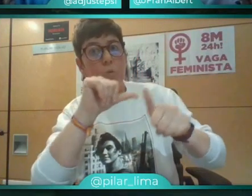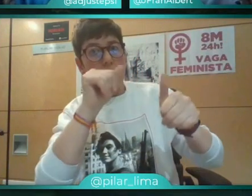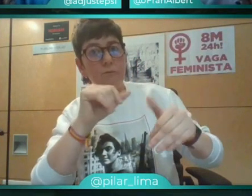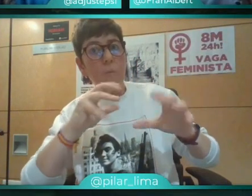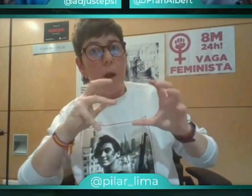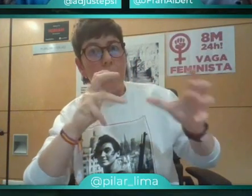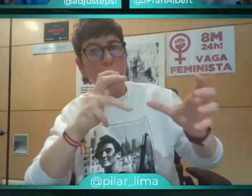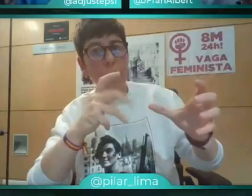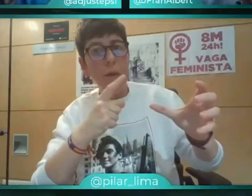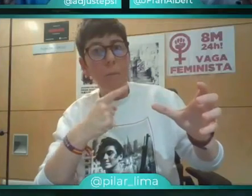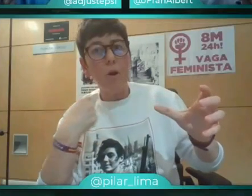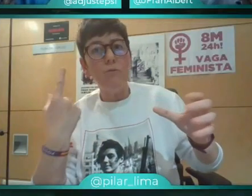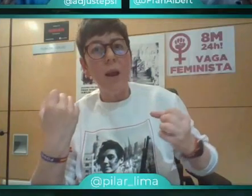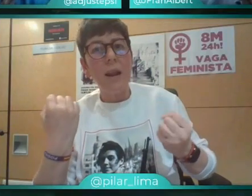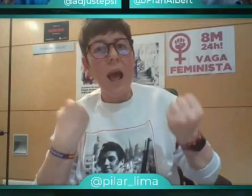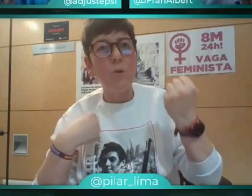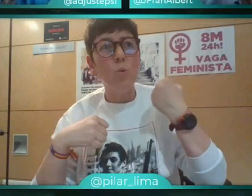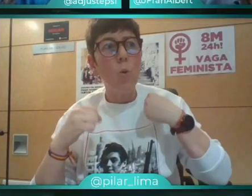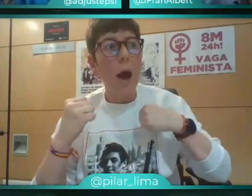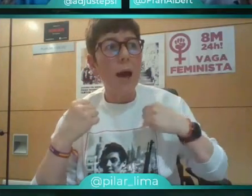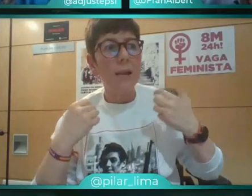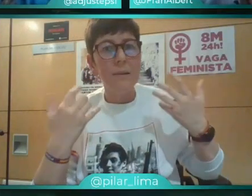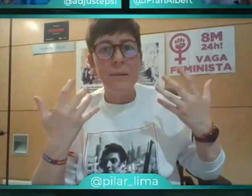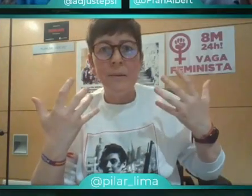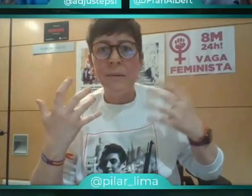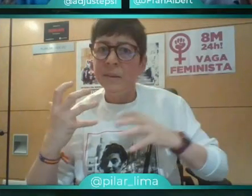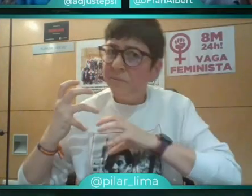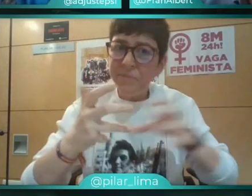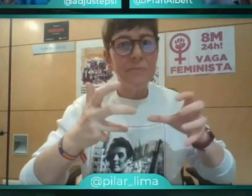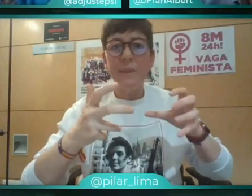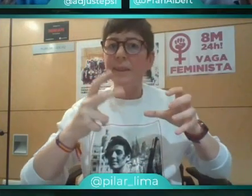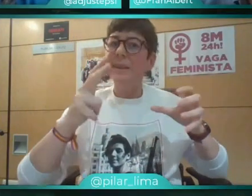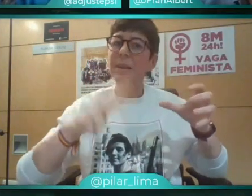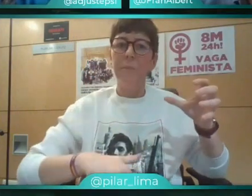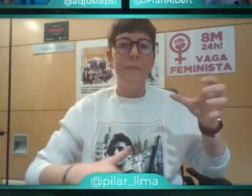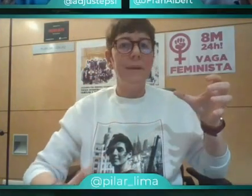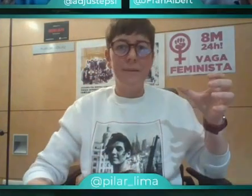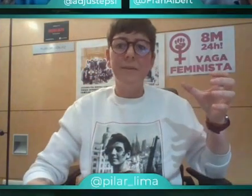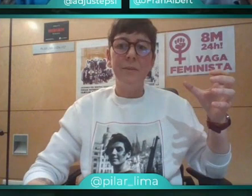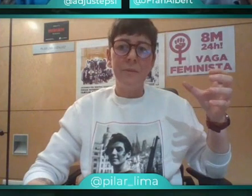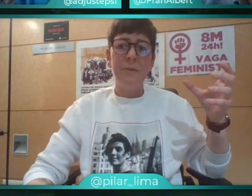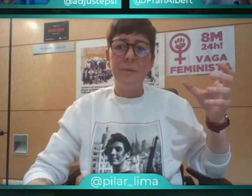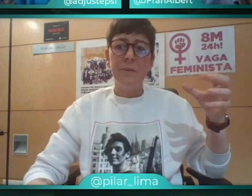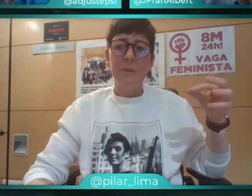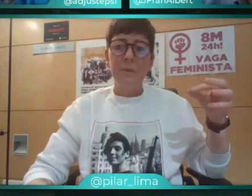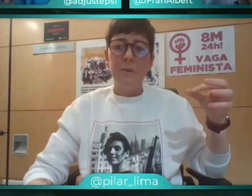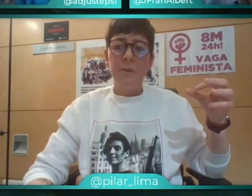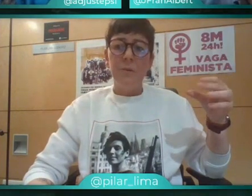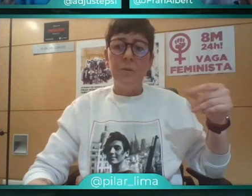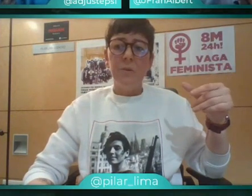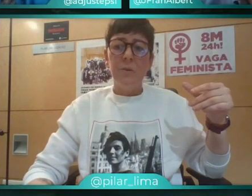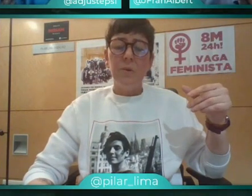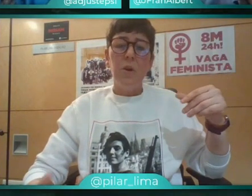quedas ahí bloqueada y claro criticamos la la esta violencia que se ejerce pero también deberíamos